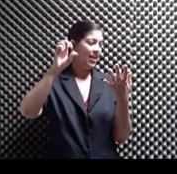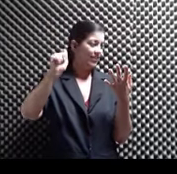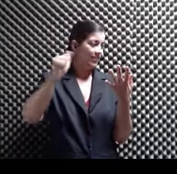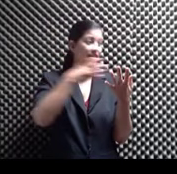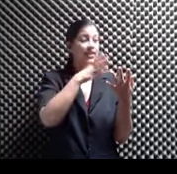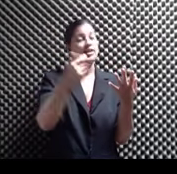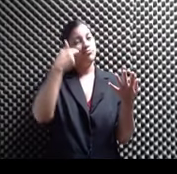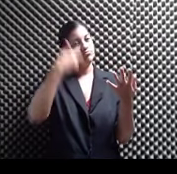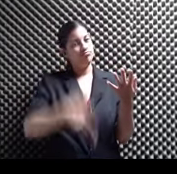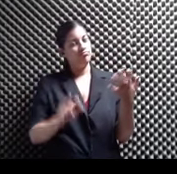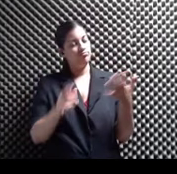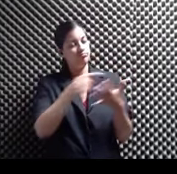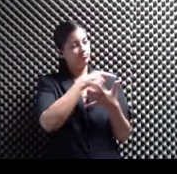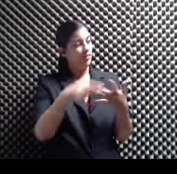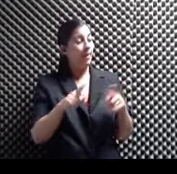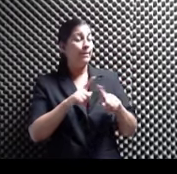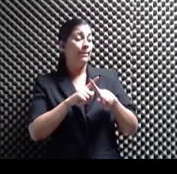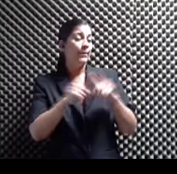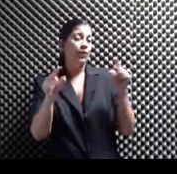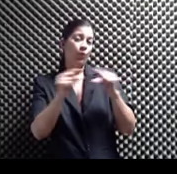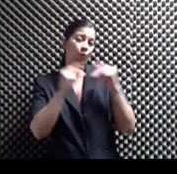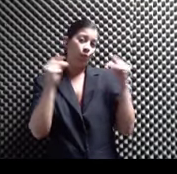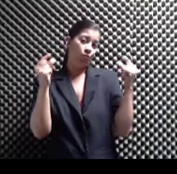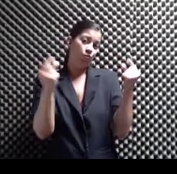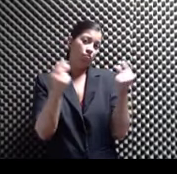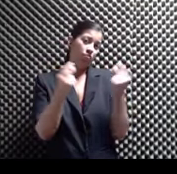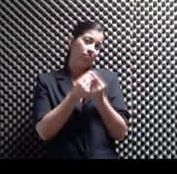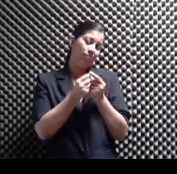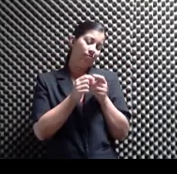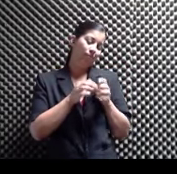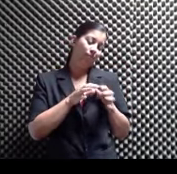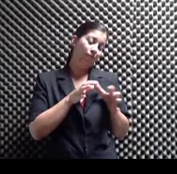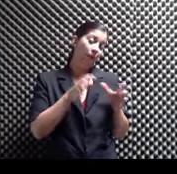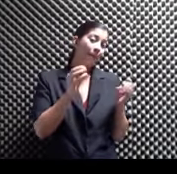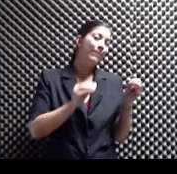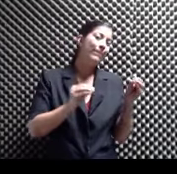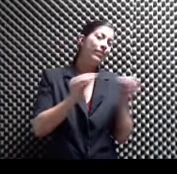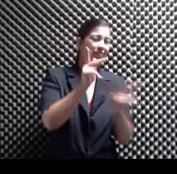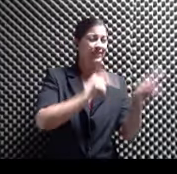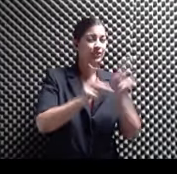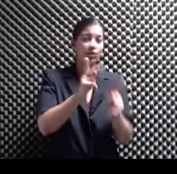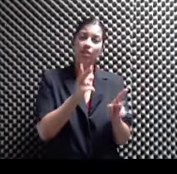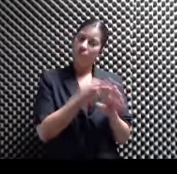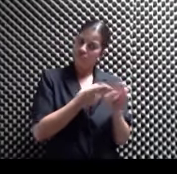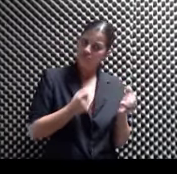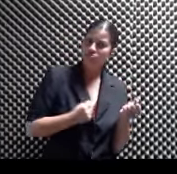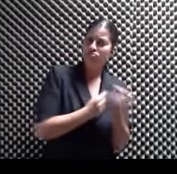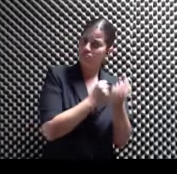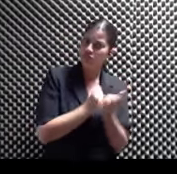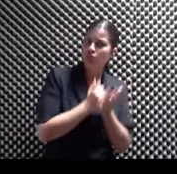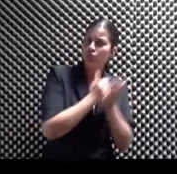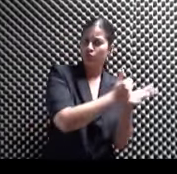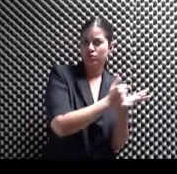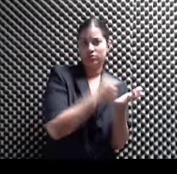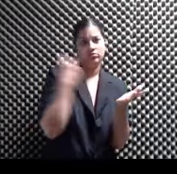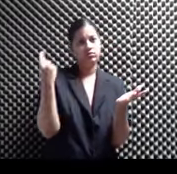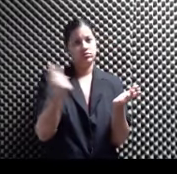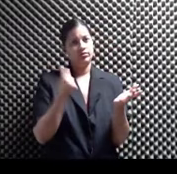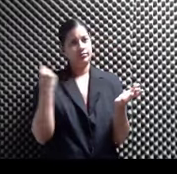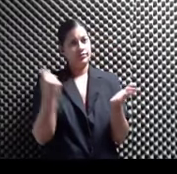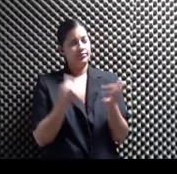pero hay un espectro de muchos otros personajes que colaboran todo el tiempo con nosotros,